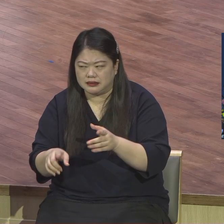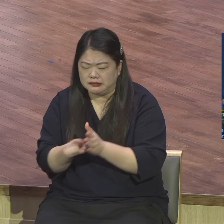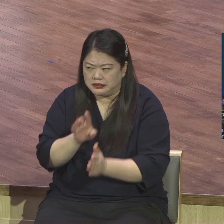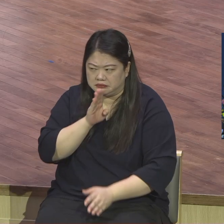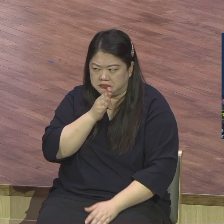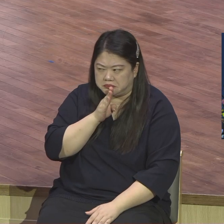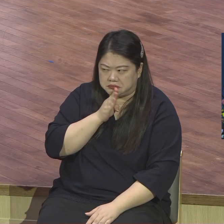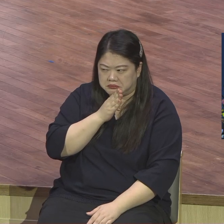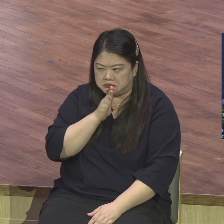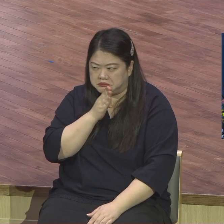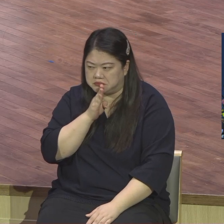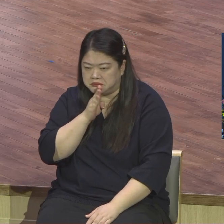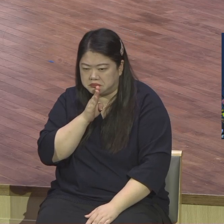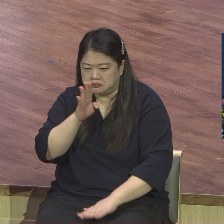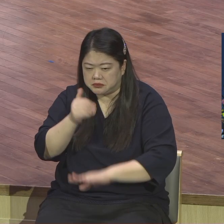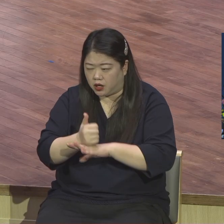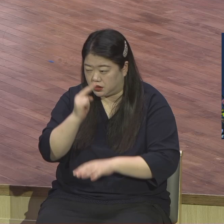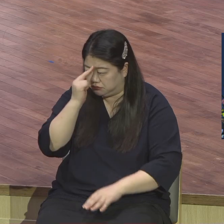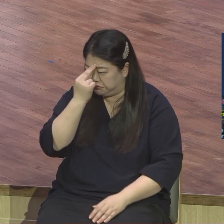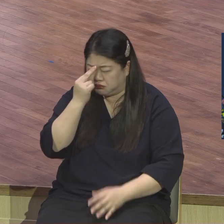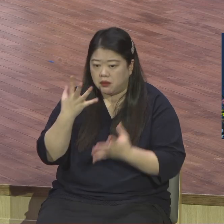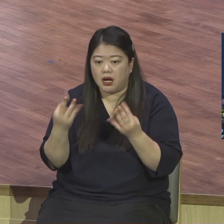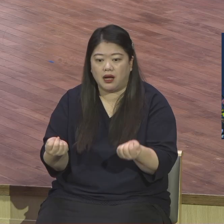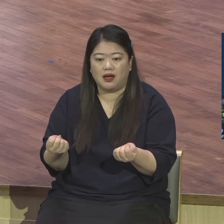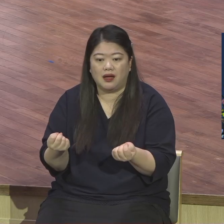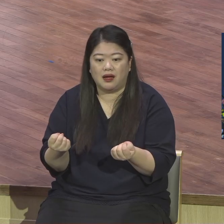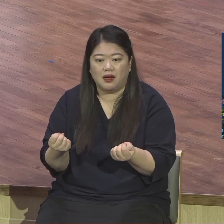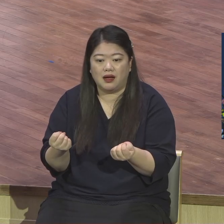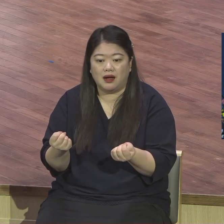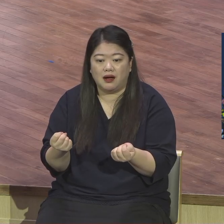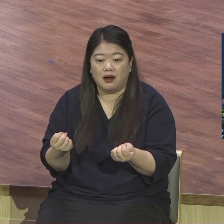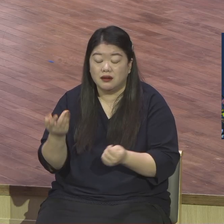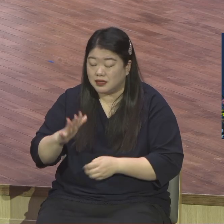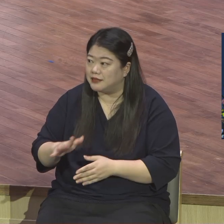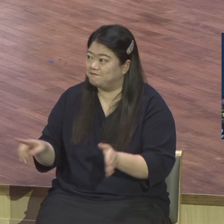그런 사람들이 믿음이 그런 사람들의 기도를 하나님 듣겠어요?